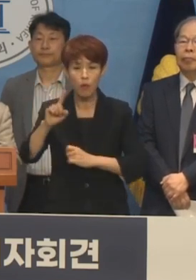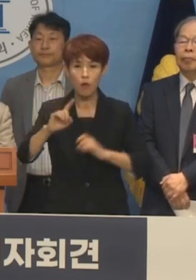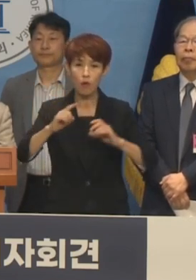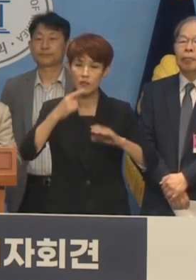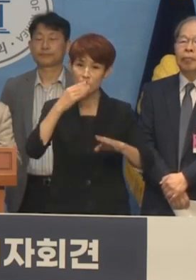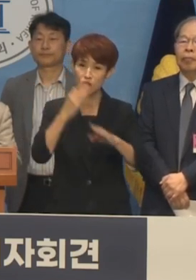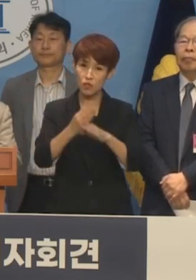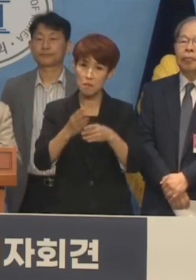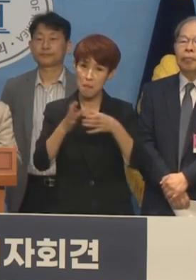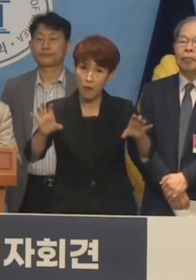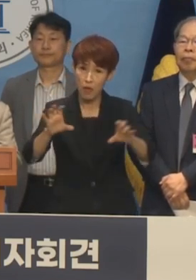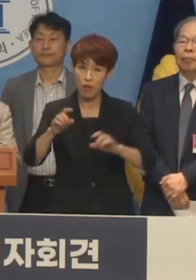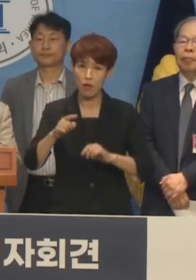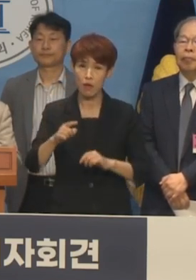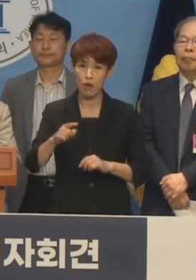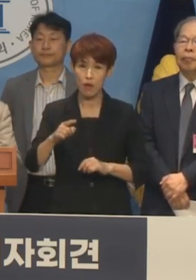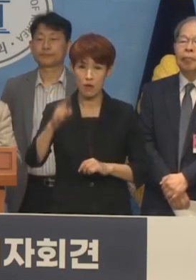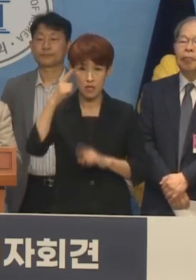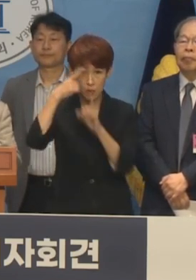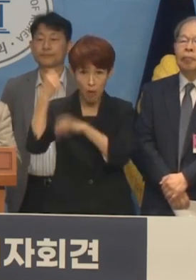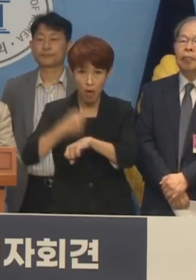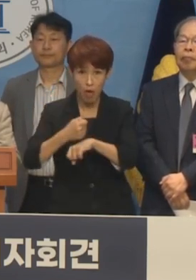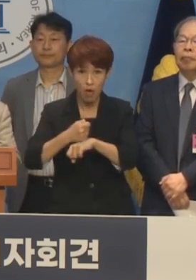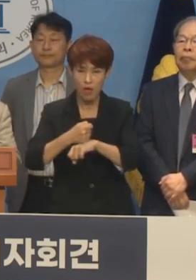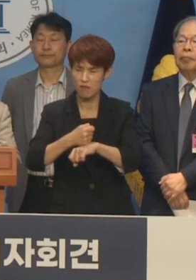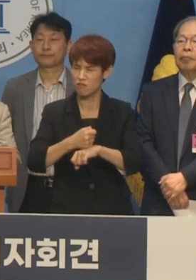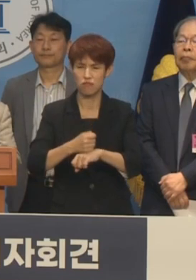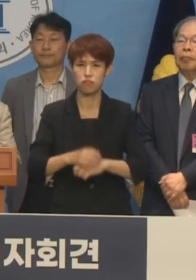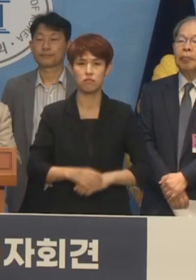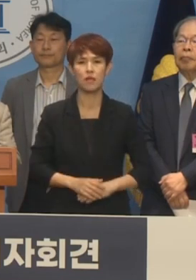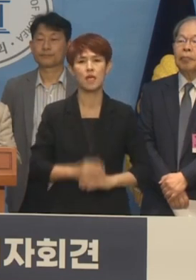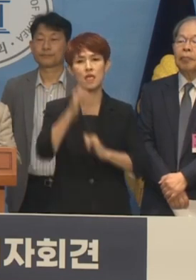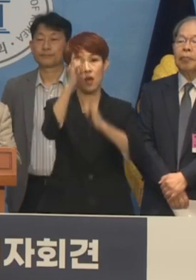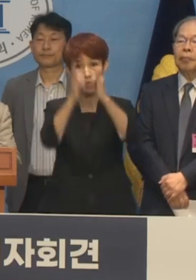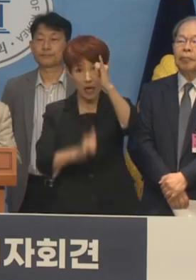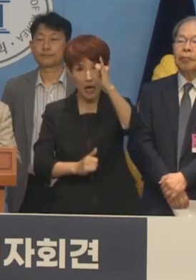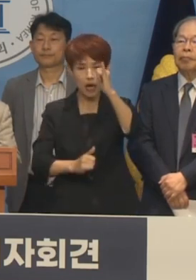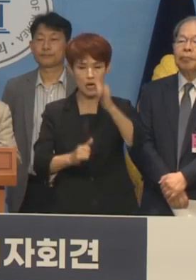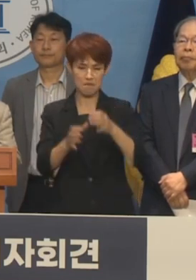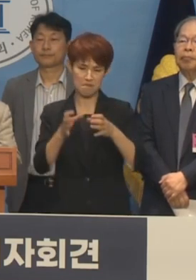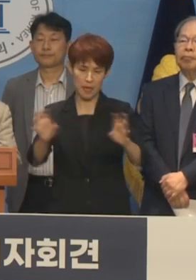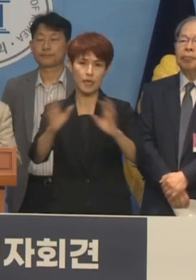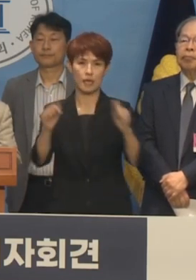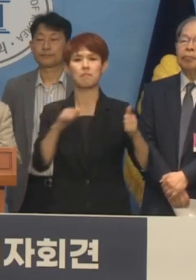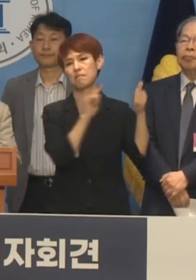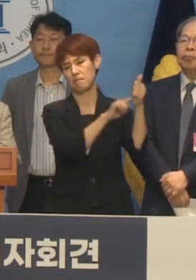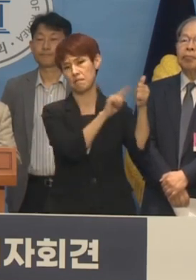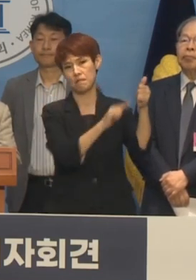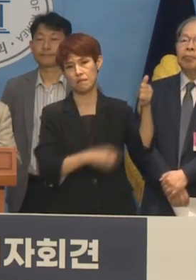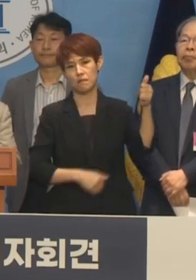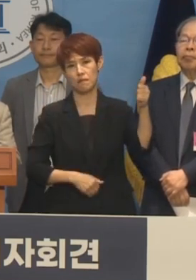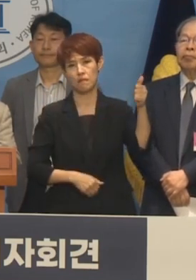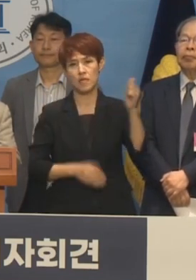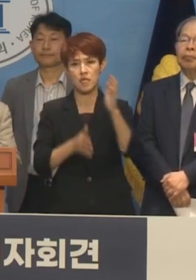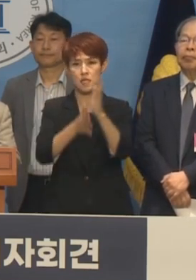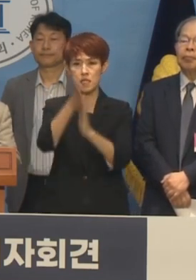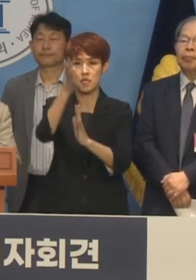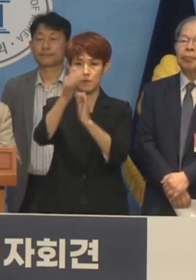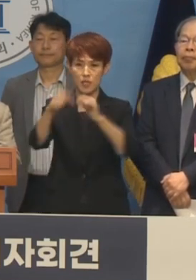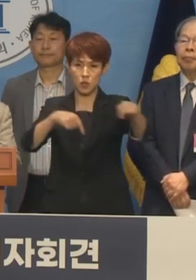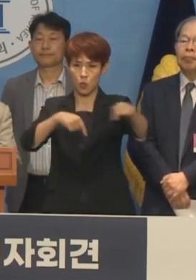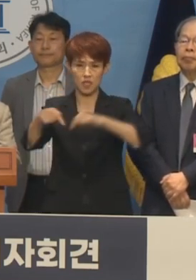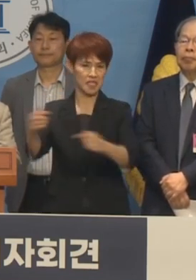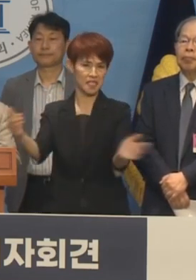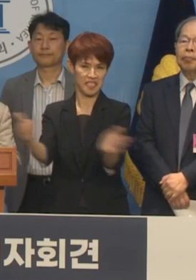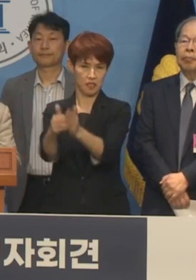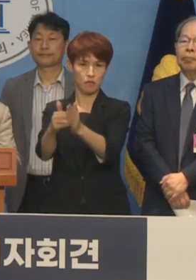기념하자는 겁니까? 세 번째요, 역사정의 파괴자입니다. 그 식민 통치를